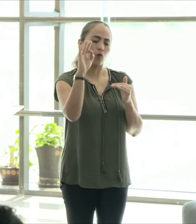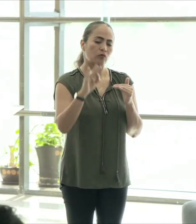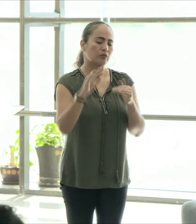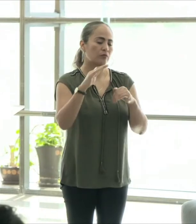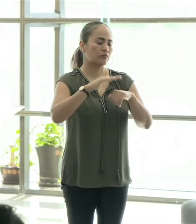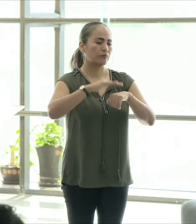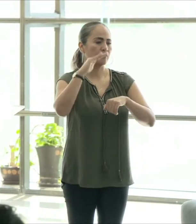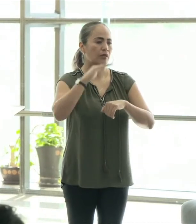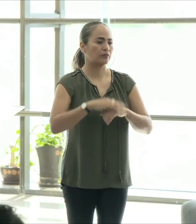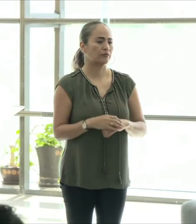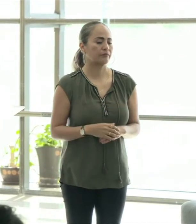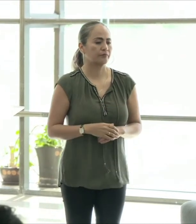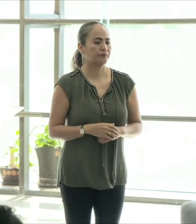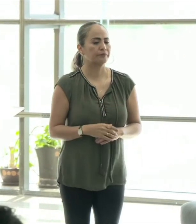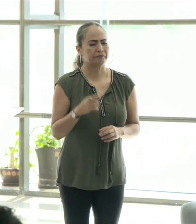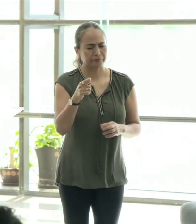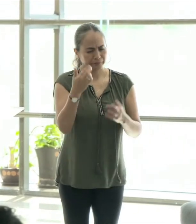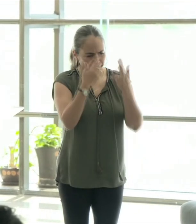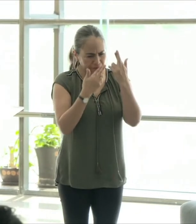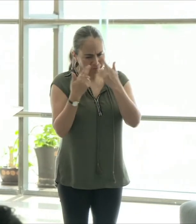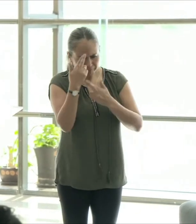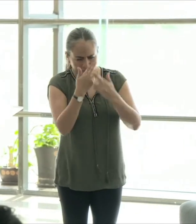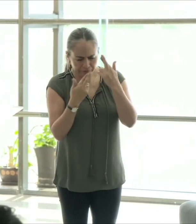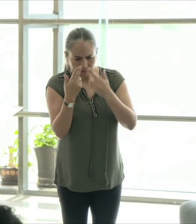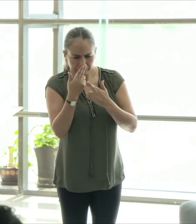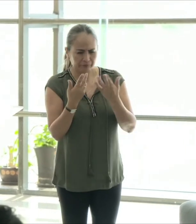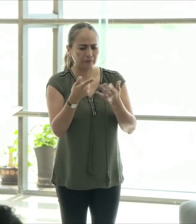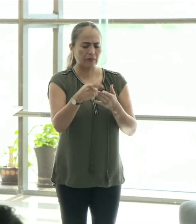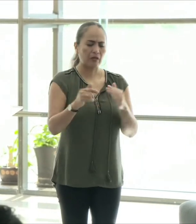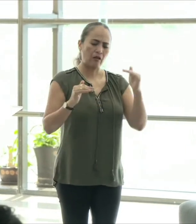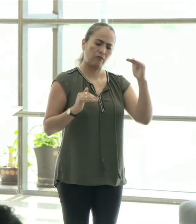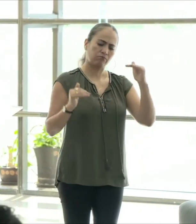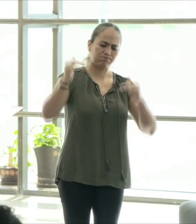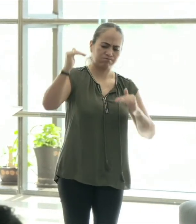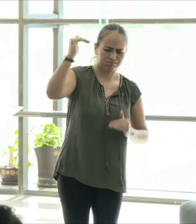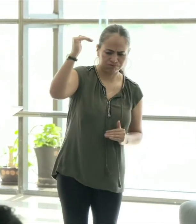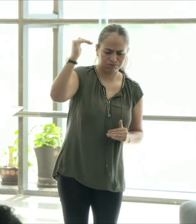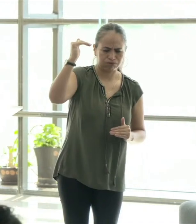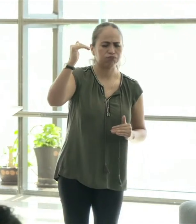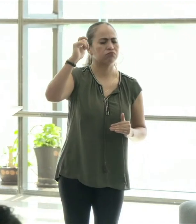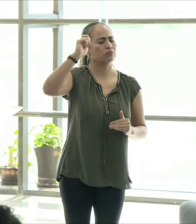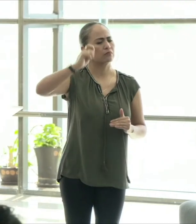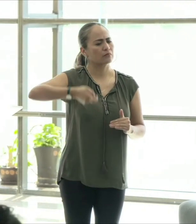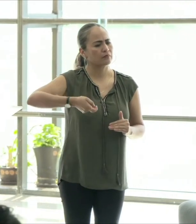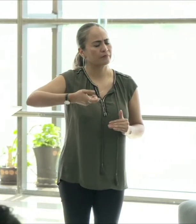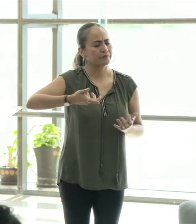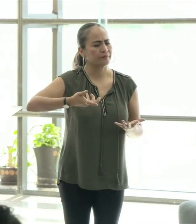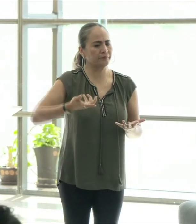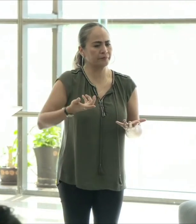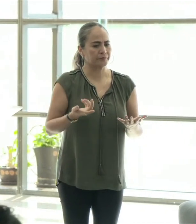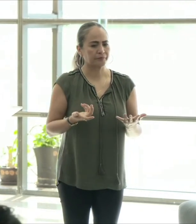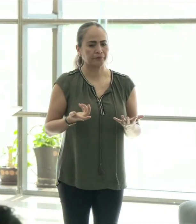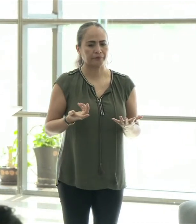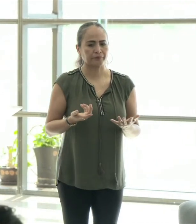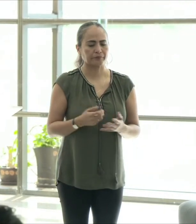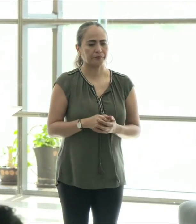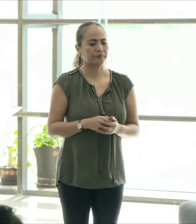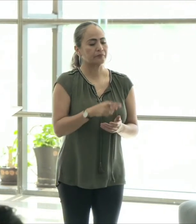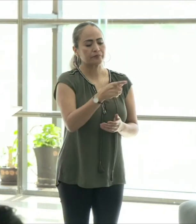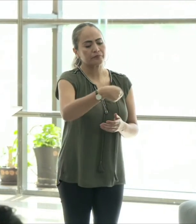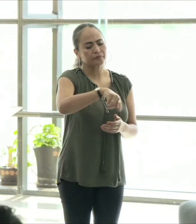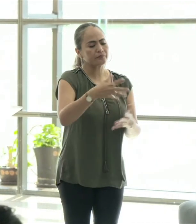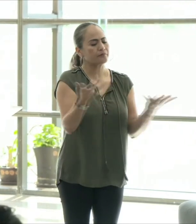en este análisis también se observó que las brechas de género más pronunciadas se encuentran por ejemplo en términos de ocupación